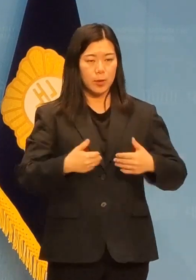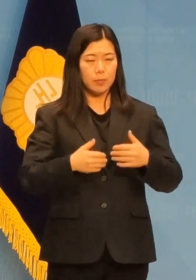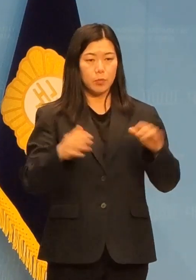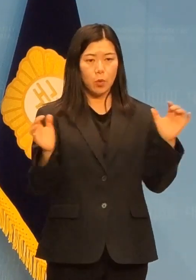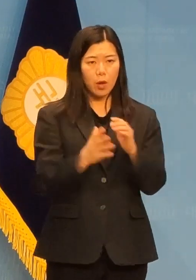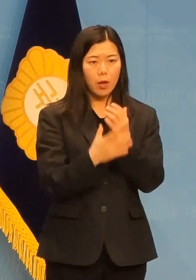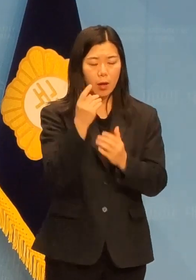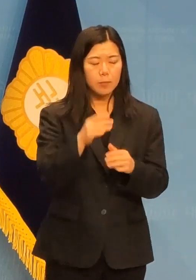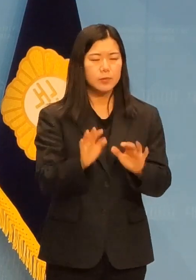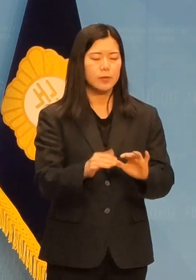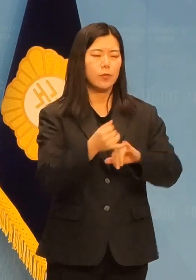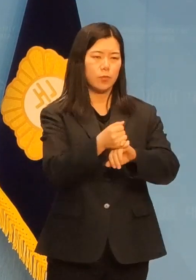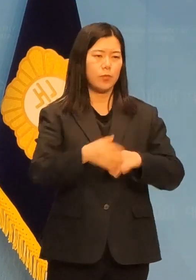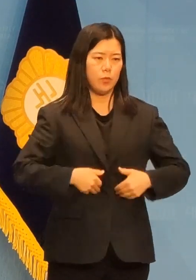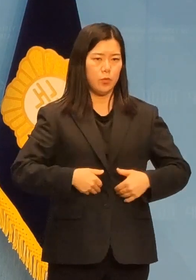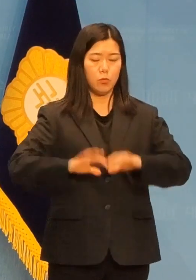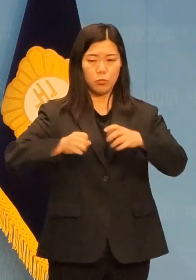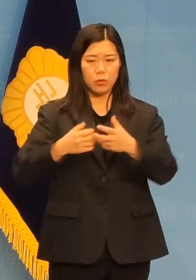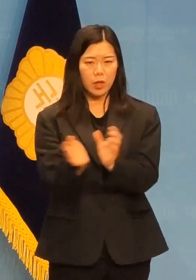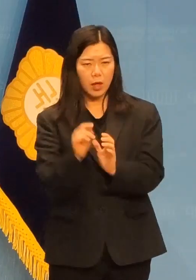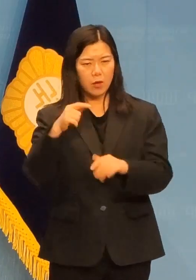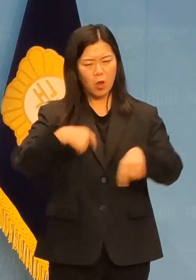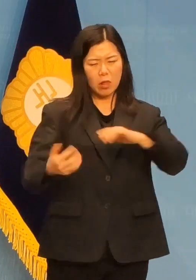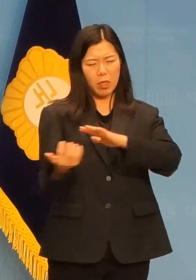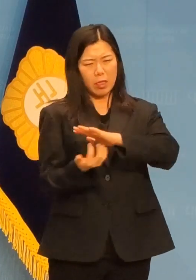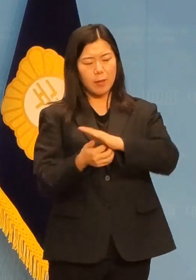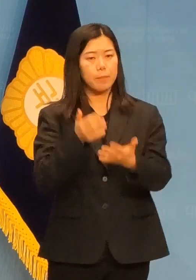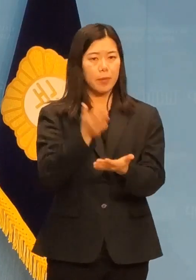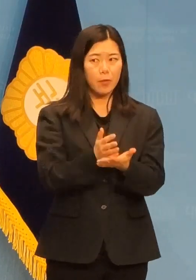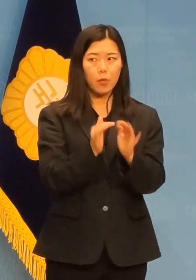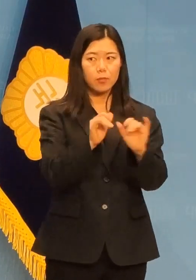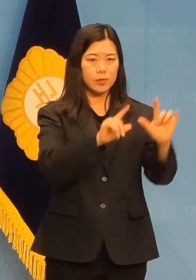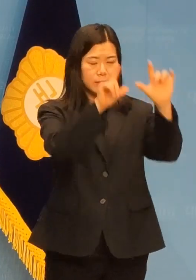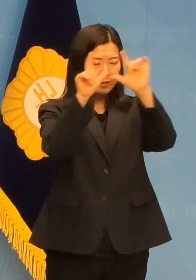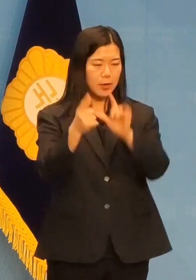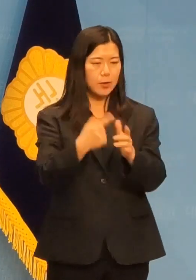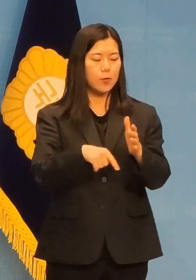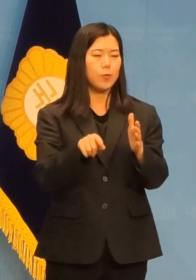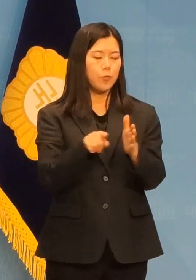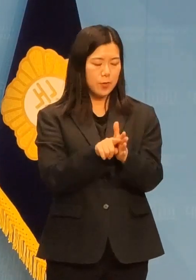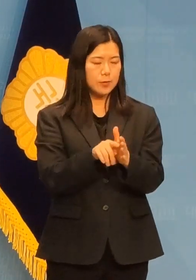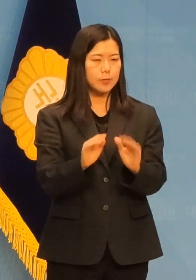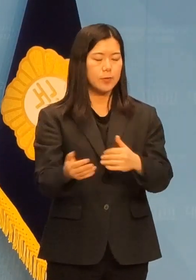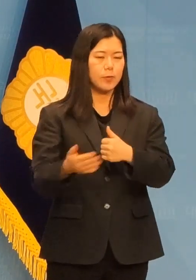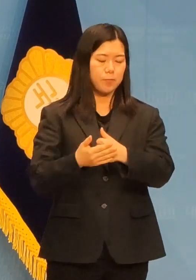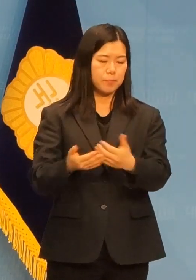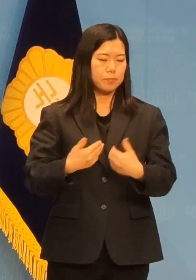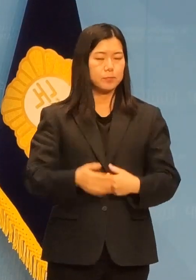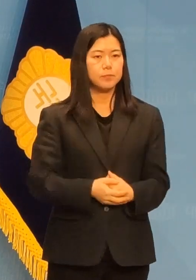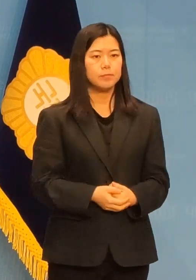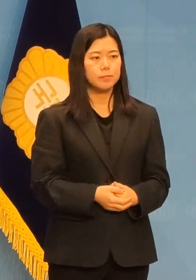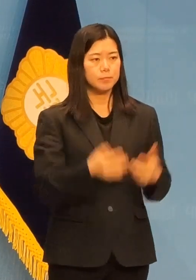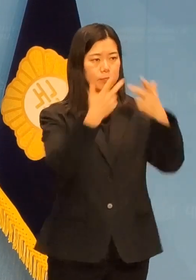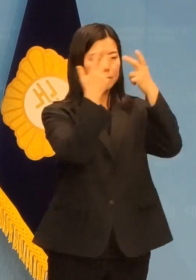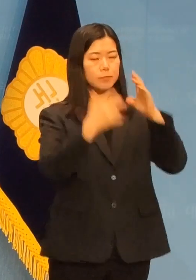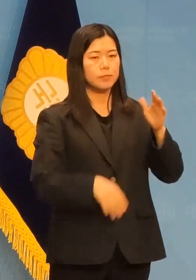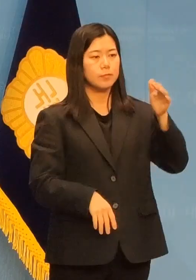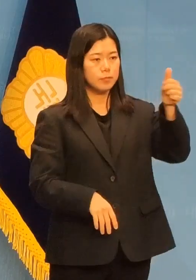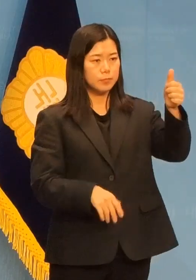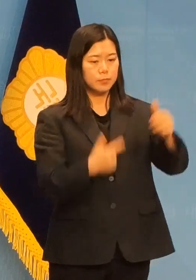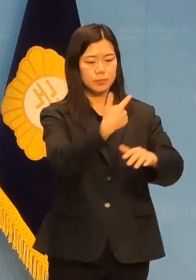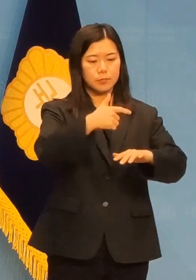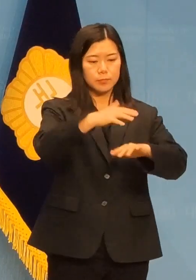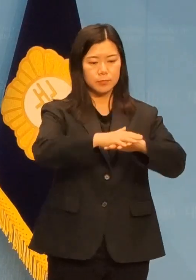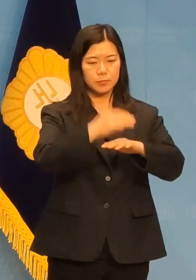소명, 국민의힘은 정치적 셈법이 아닌 민생의 길에 응답하십시오. 이재명 대통령이